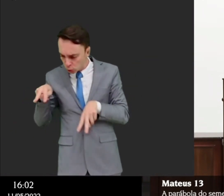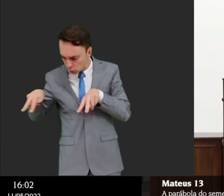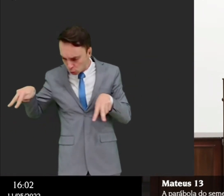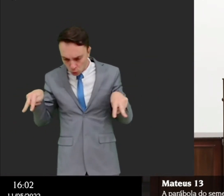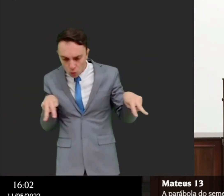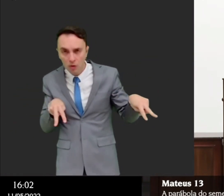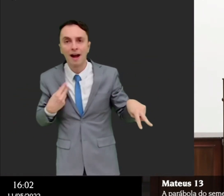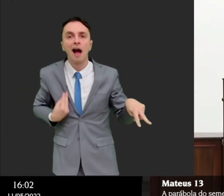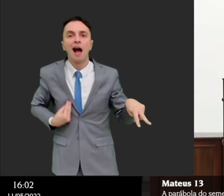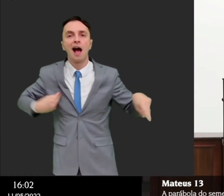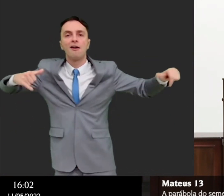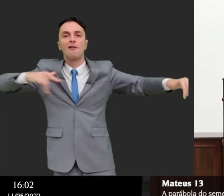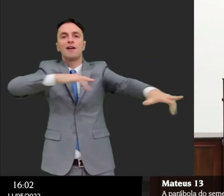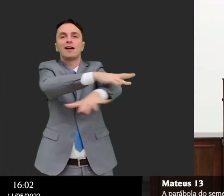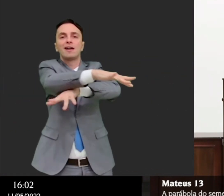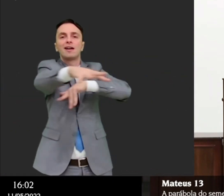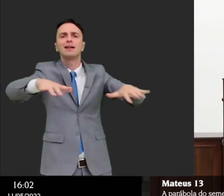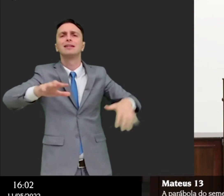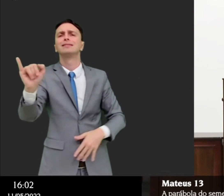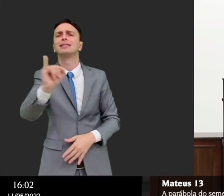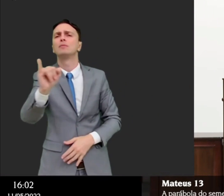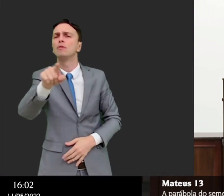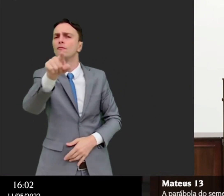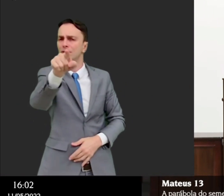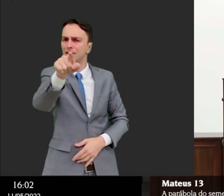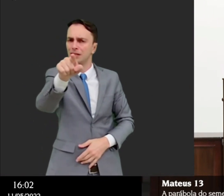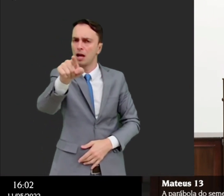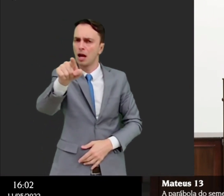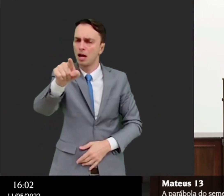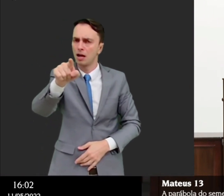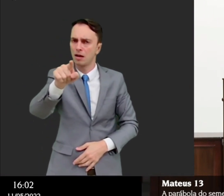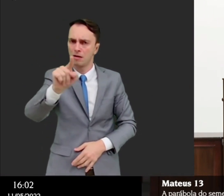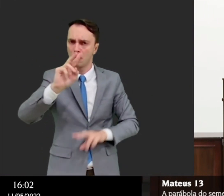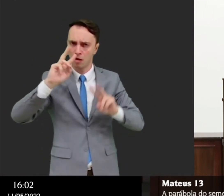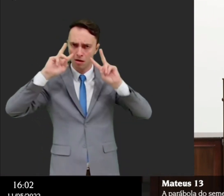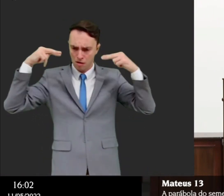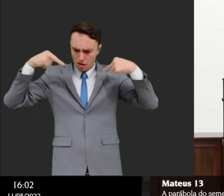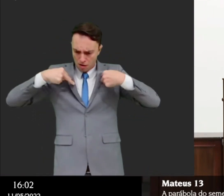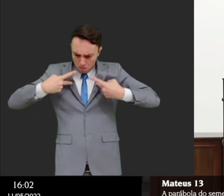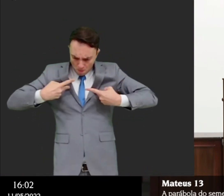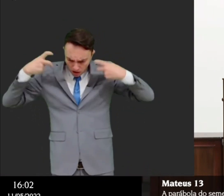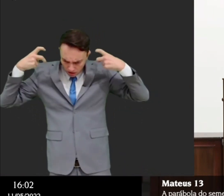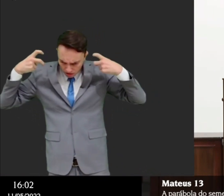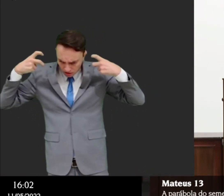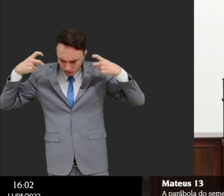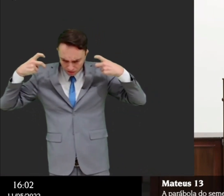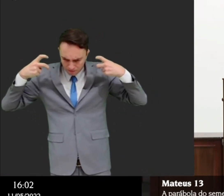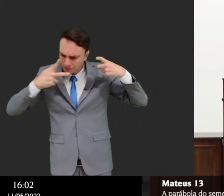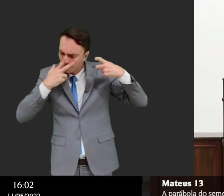benção. Irmão, você está vendo que teve lugar que a água secou.